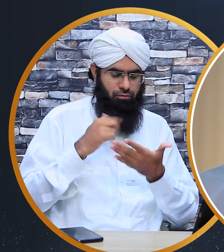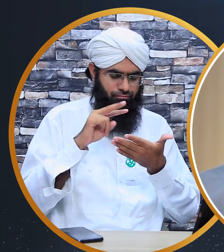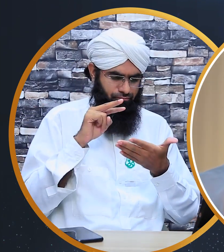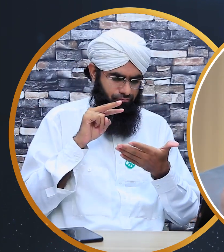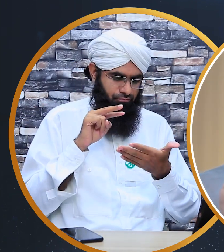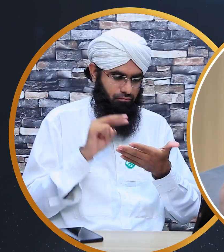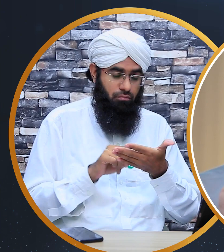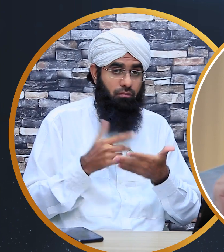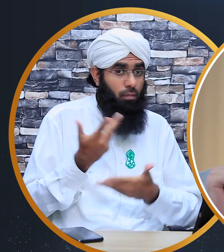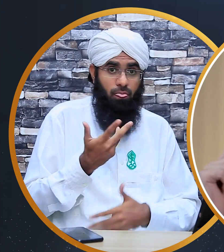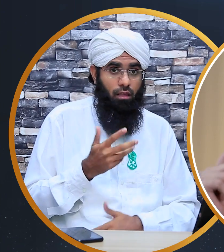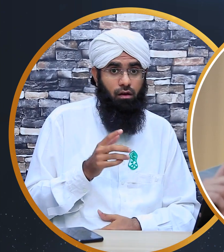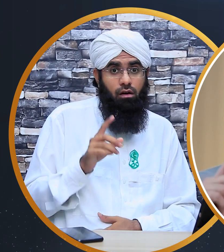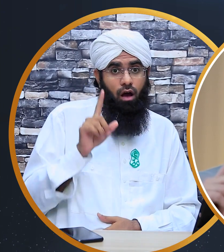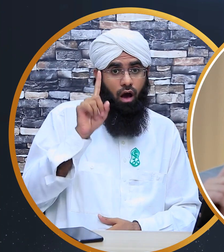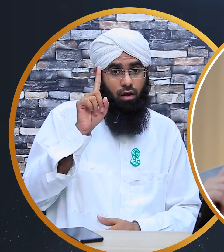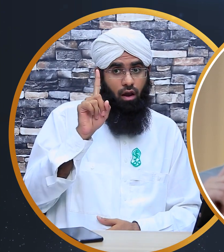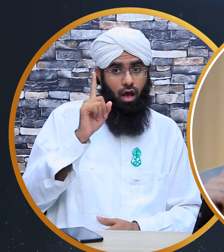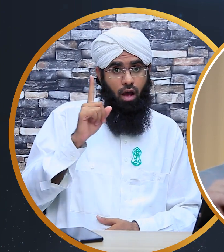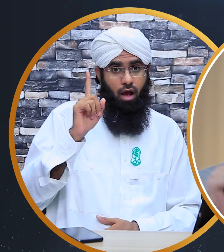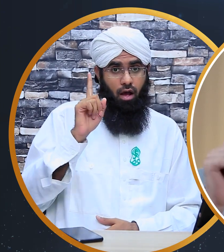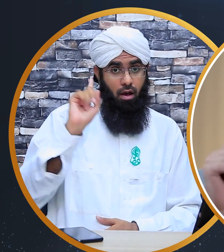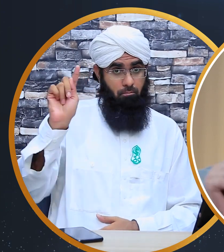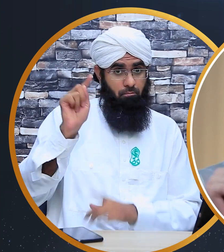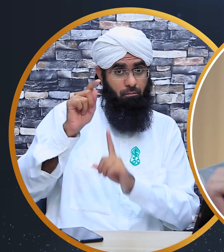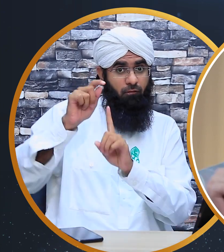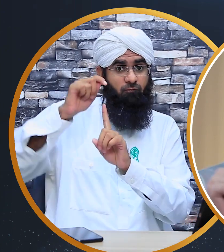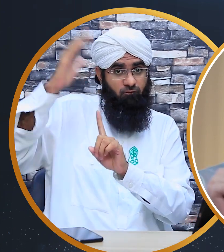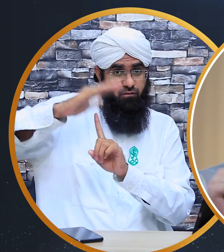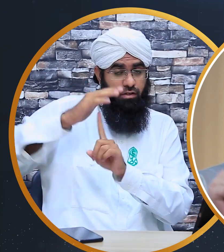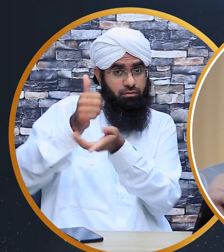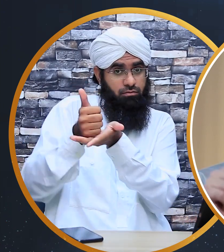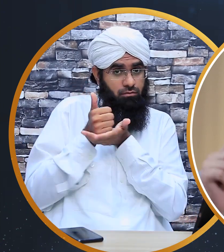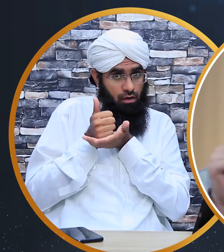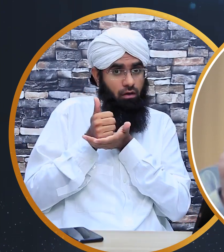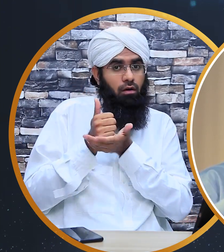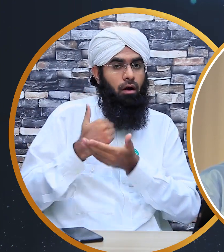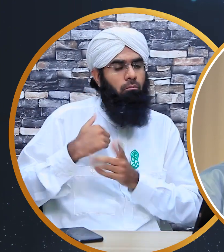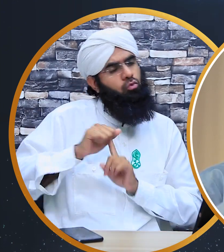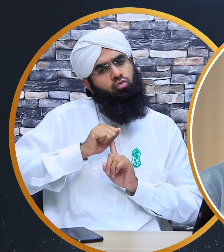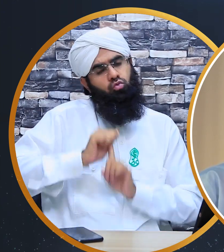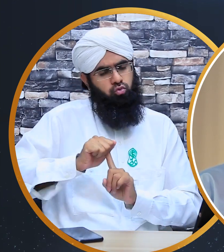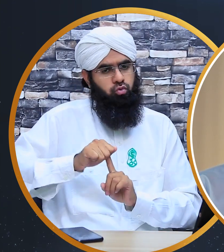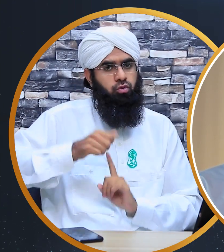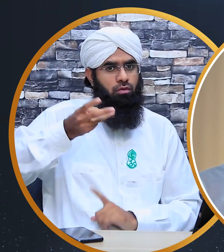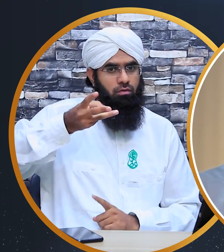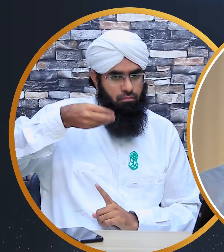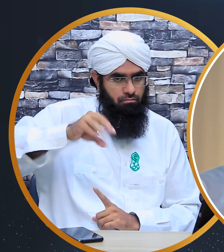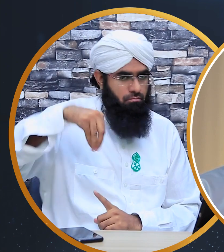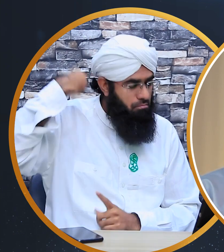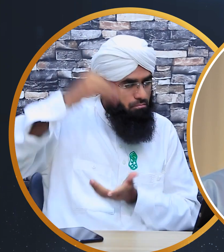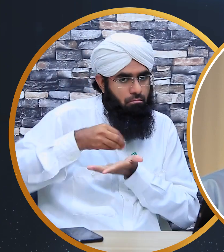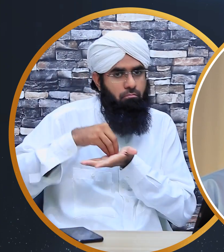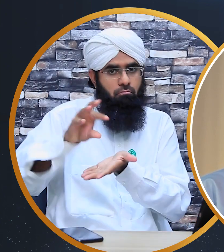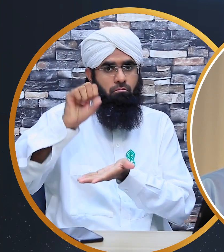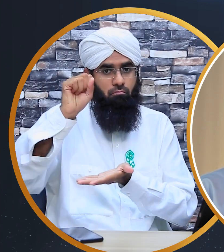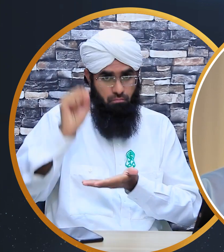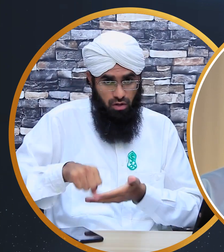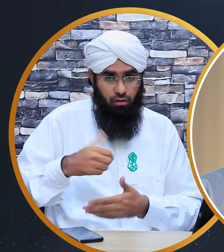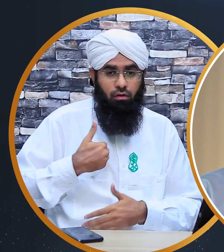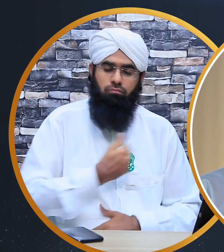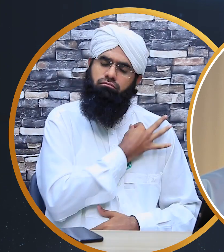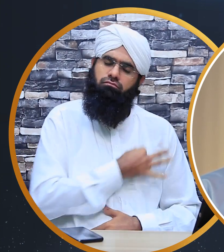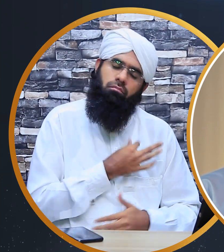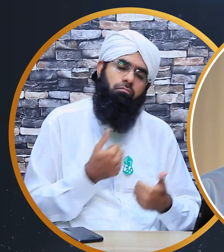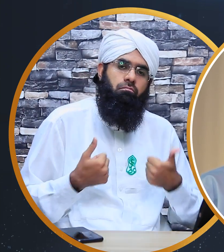اگر اللہ ہمیں اپنے فضل سے دے گا تو ہم ضرور صدقہ دیں گے اور ہم ضرور صالحین میں سے ہو جائیں گے۔ پھر جب اللہ نے انہیں اپنے